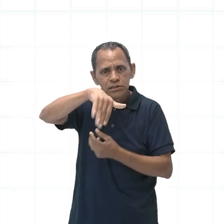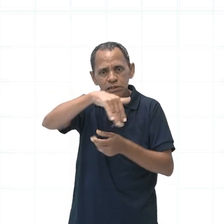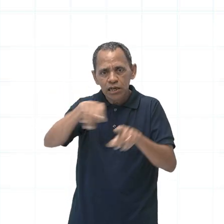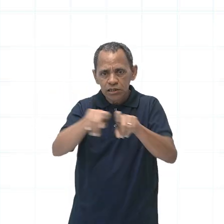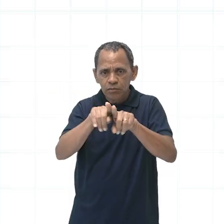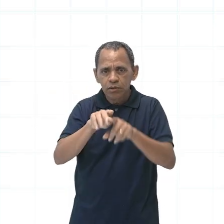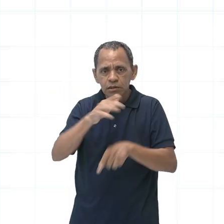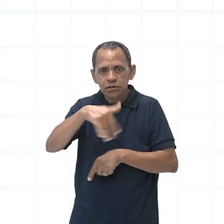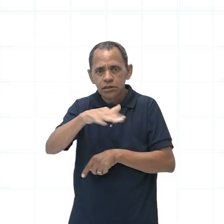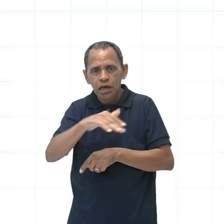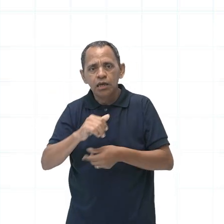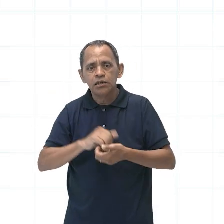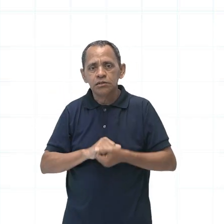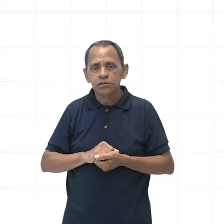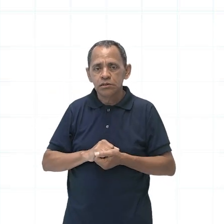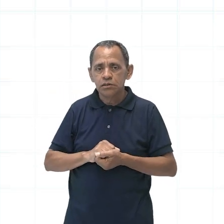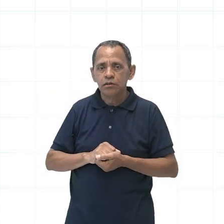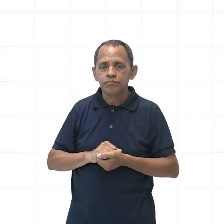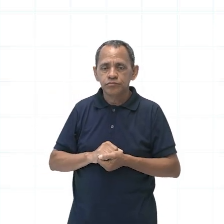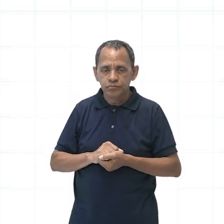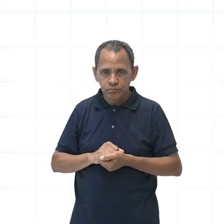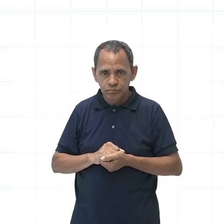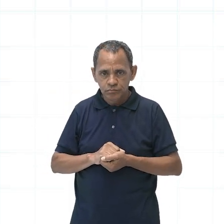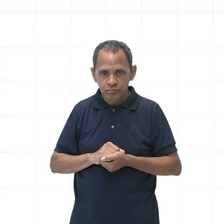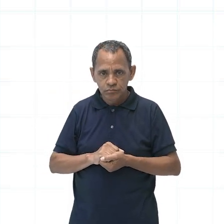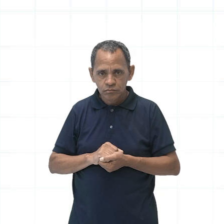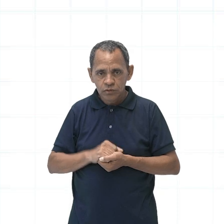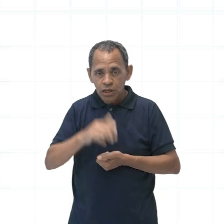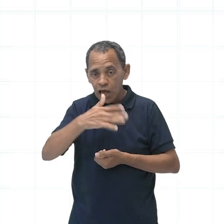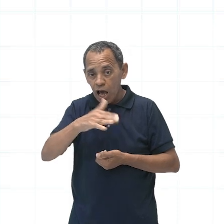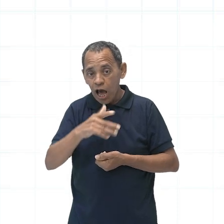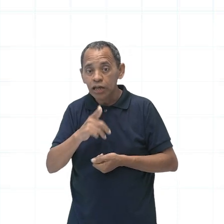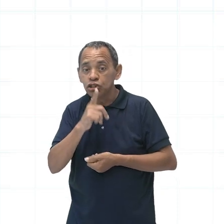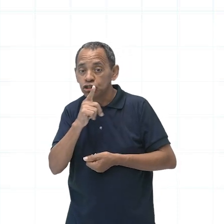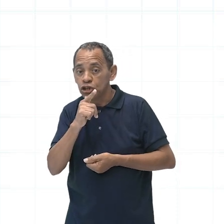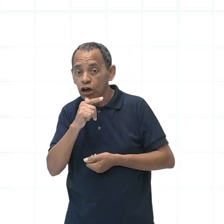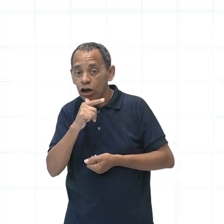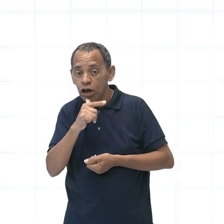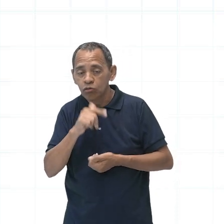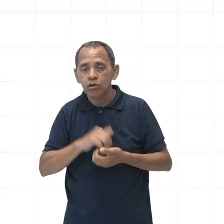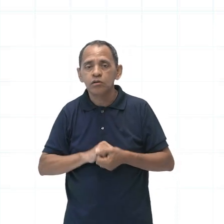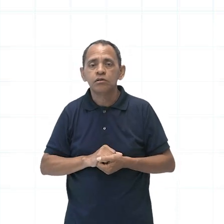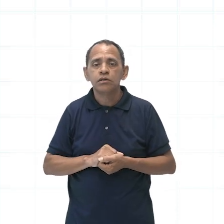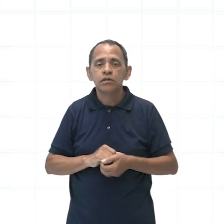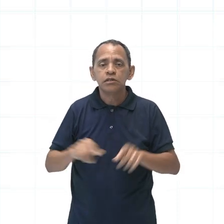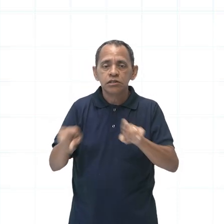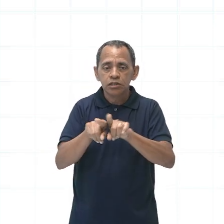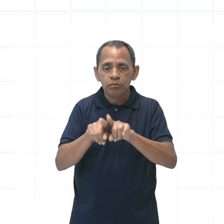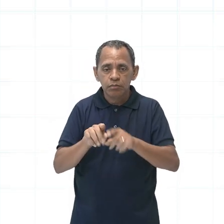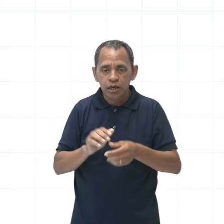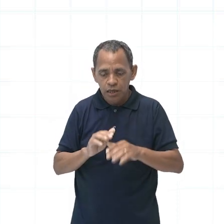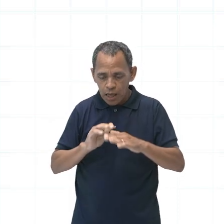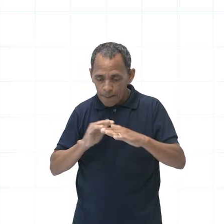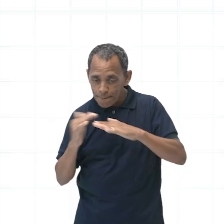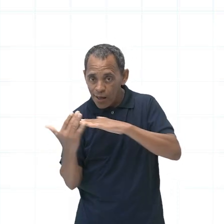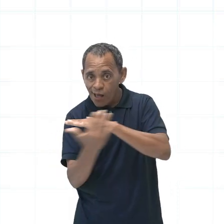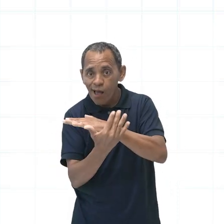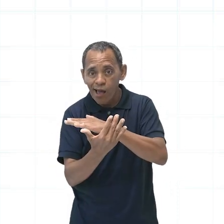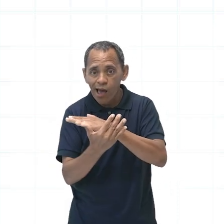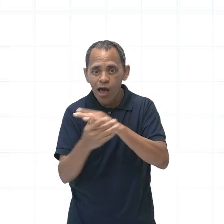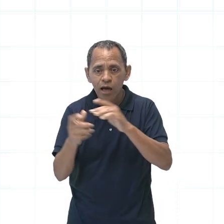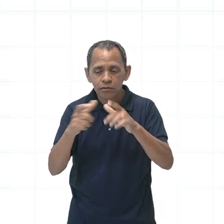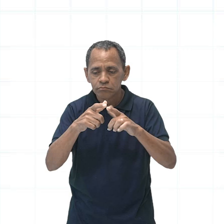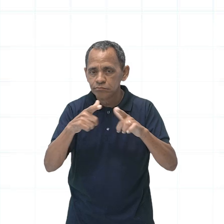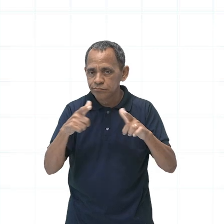faixas marginais de qualquer curso d'água natural, desde a borda da calha do leito regular em largura